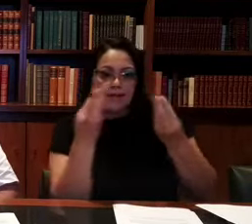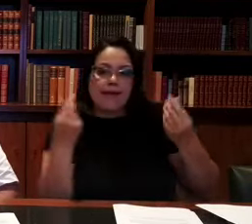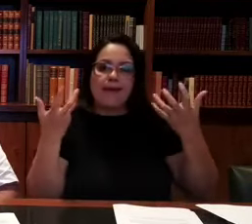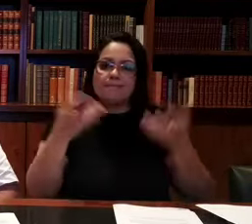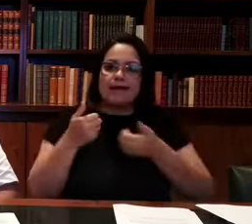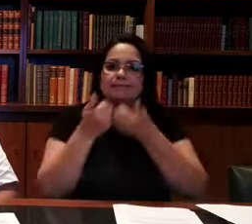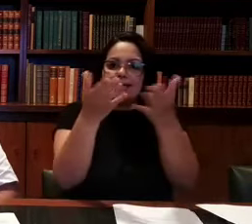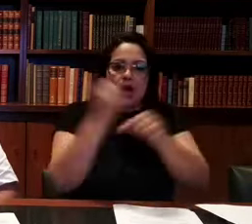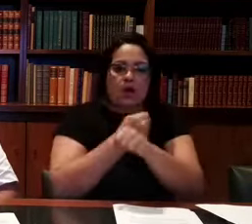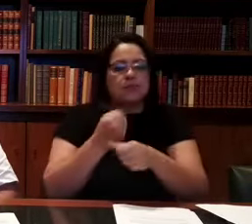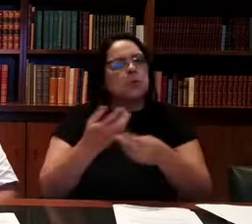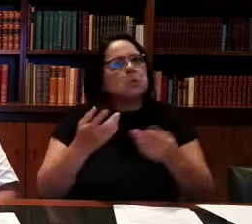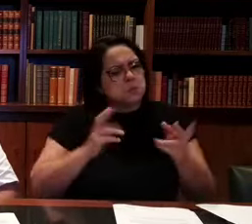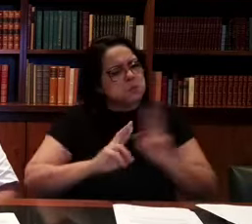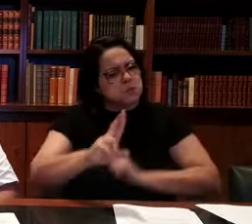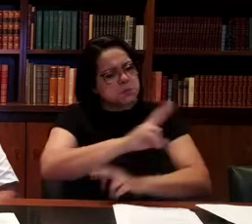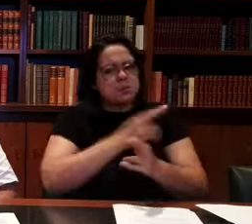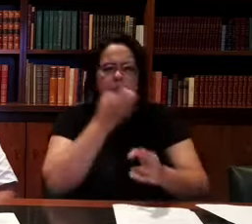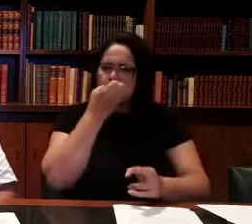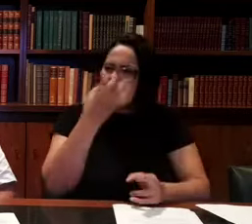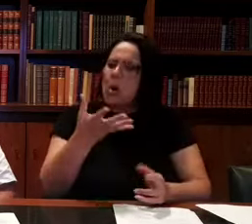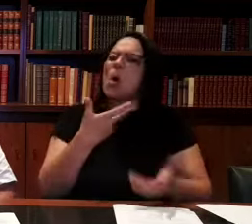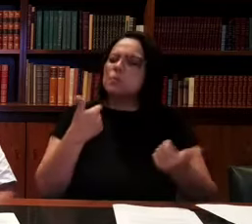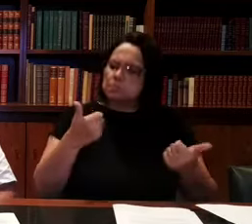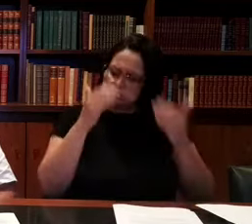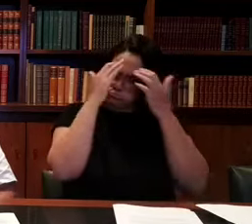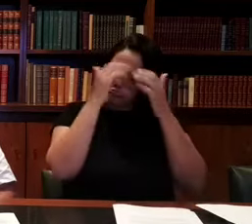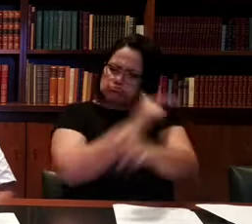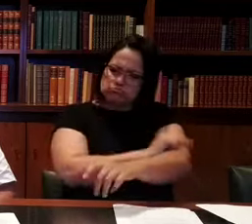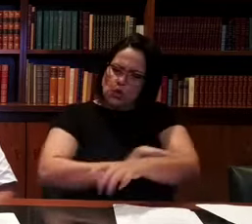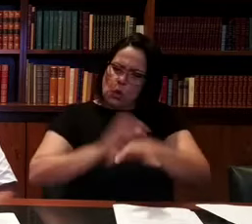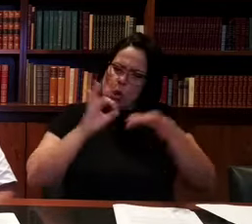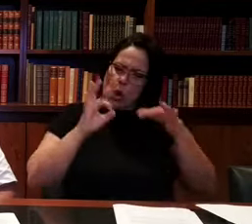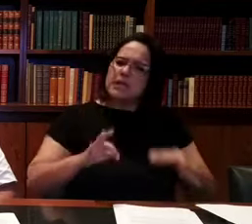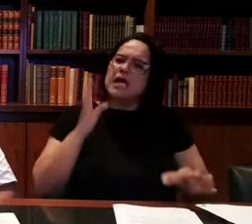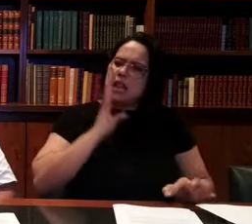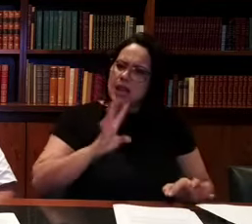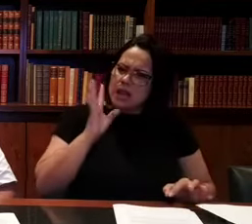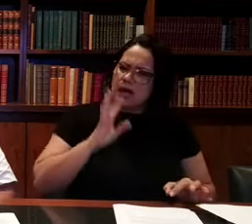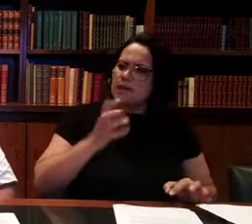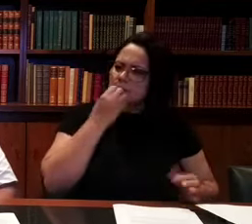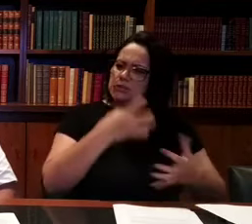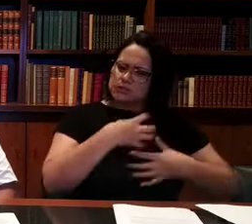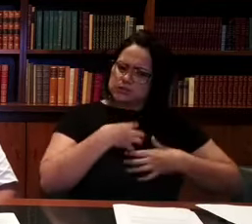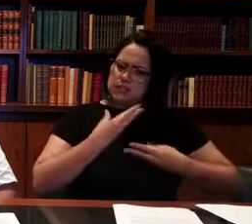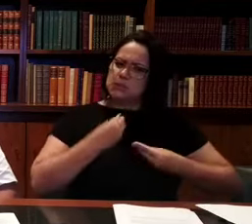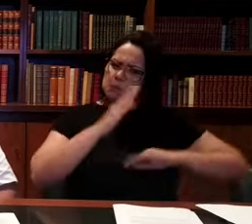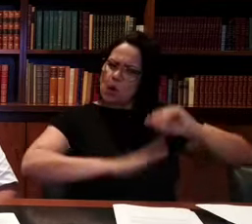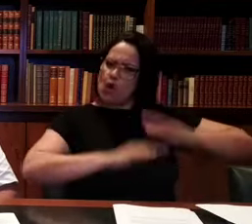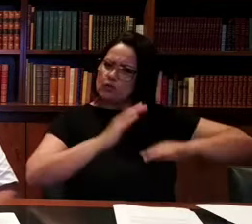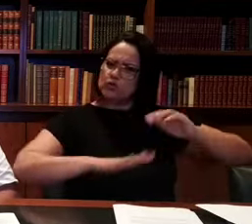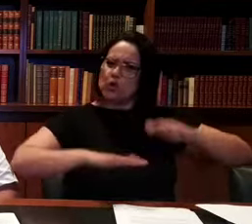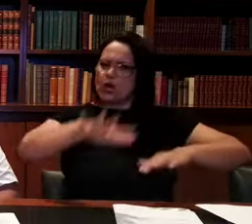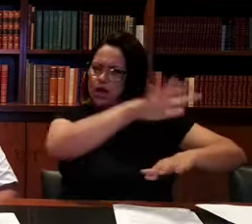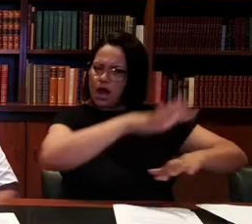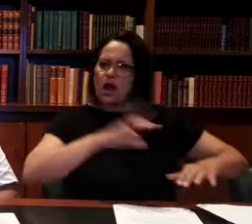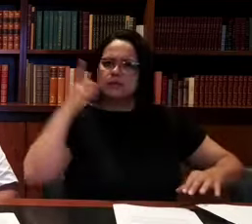então a relação está acontecendo uma forma muito republicana muito correta muito bacana a gente tá sentindo muito profissionalismo aí